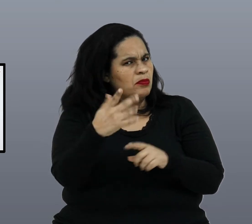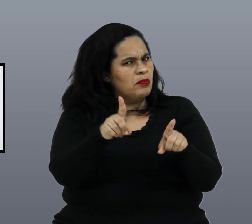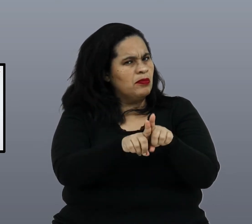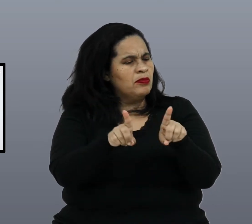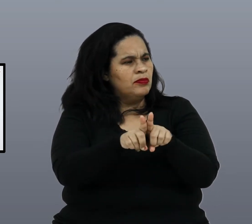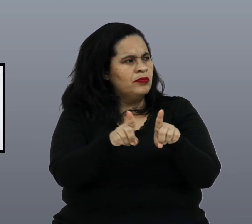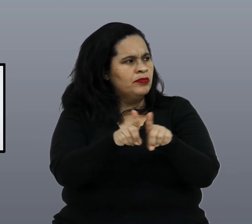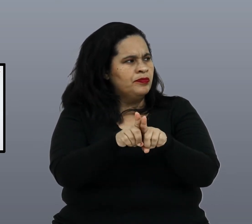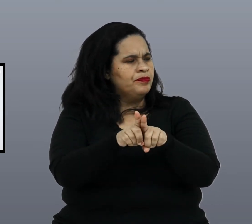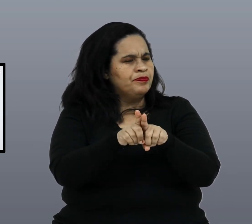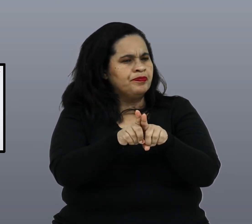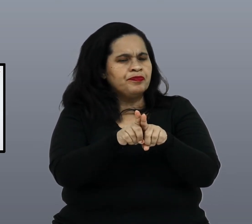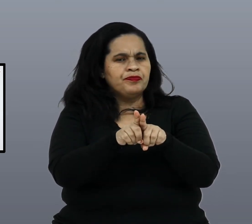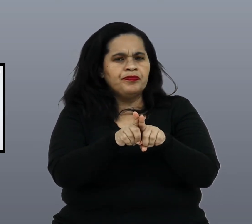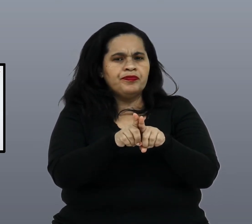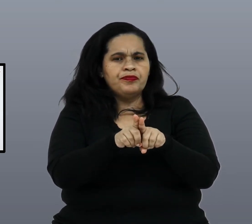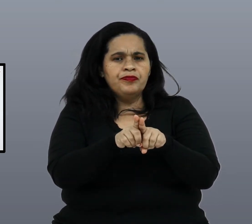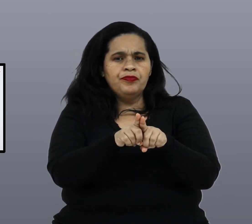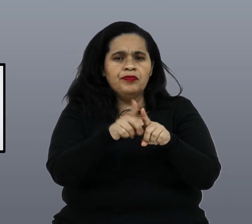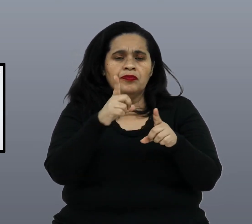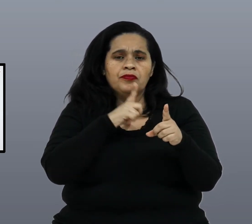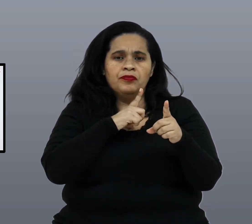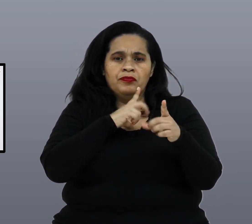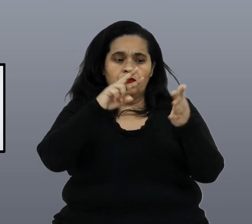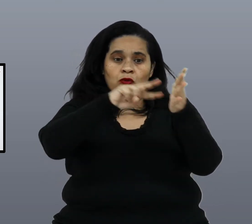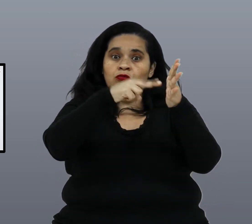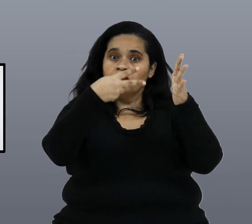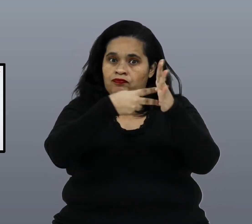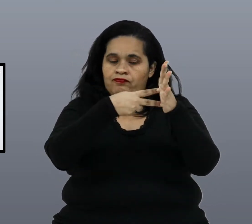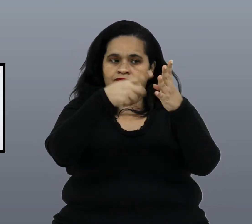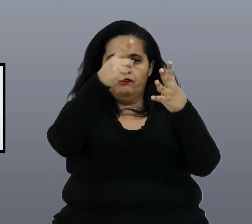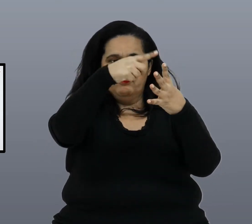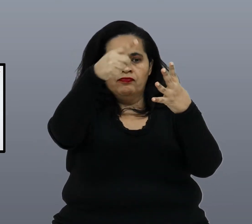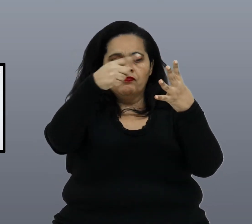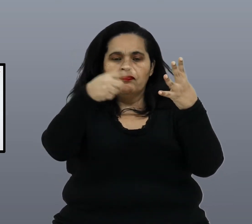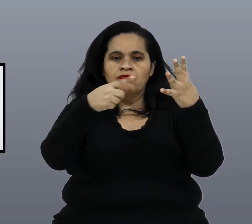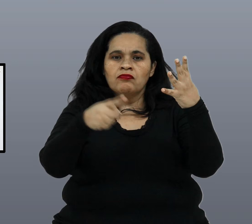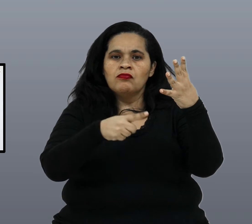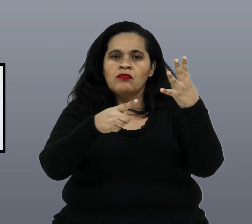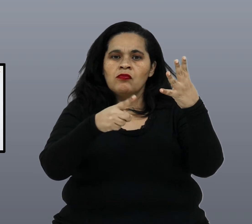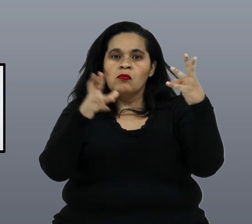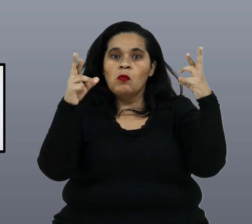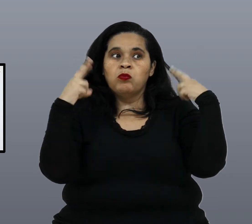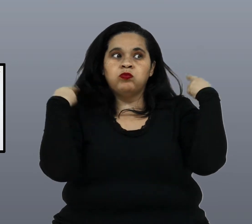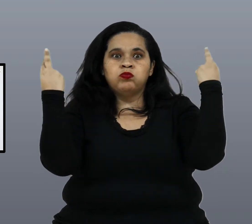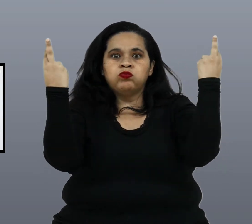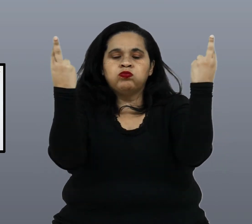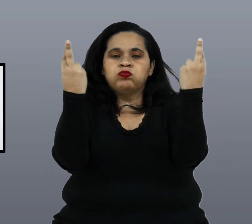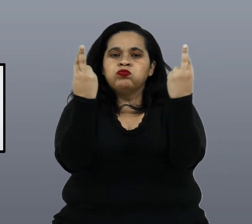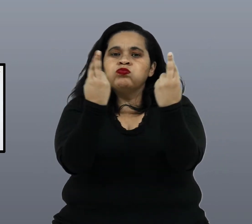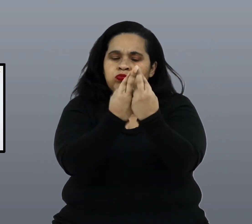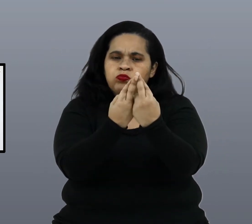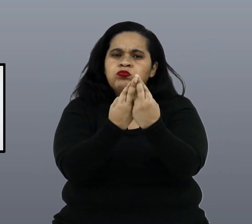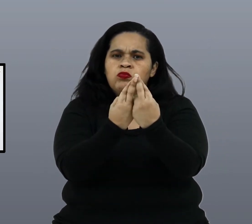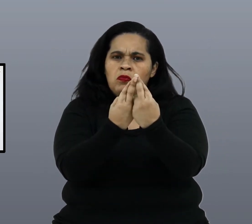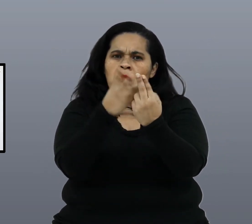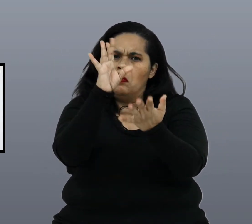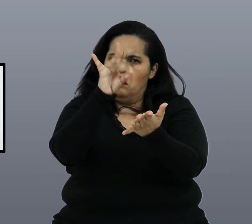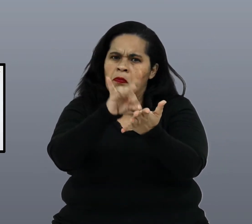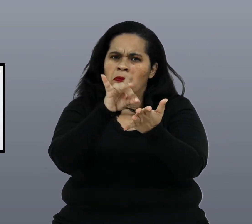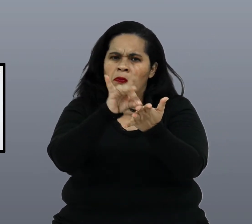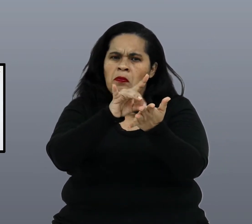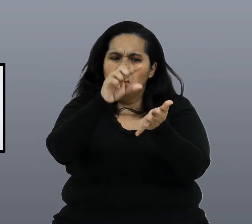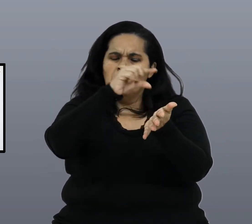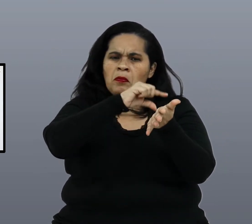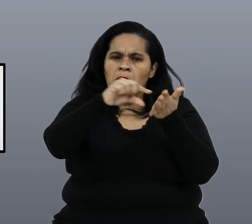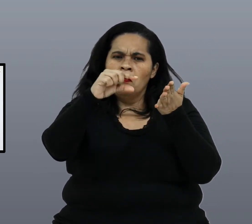comum em dizer que são 4 reis, ou reinos, né? 4 impérios. Podemos afirmar com clareza aí do versículo